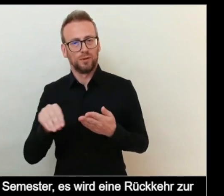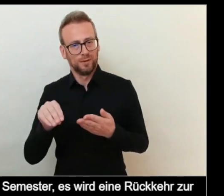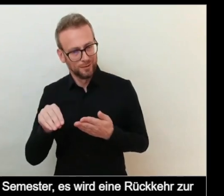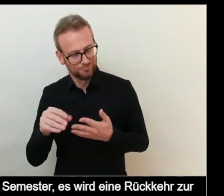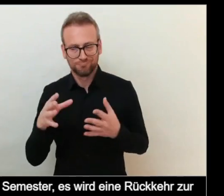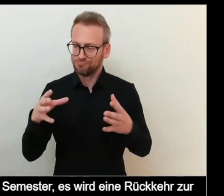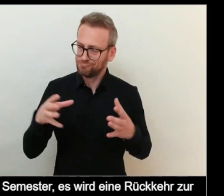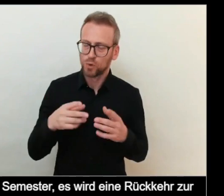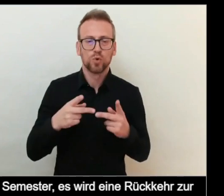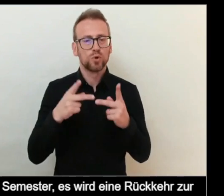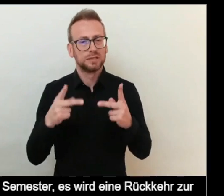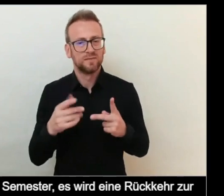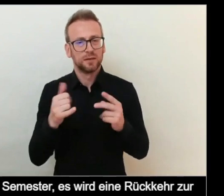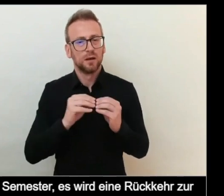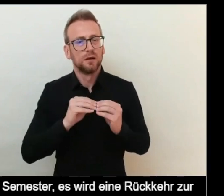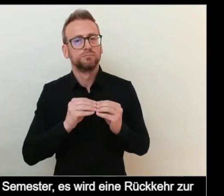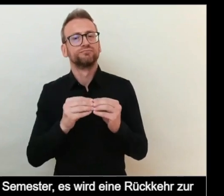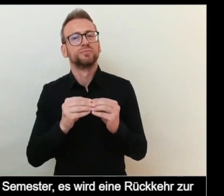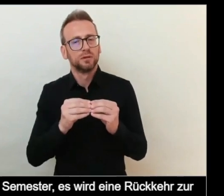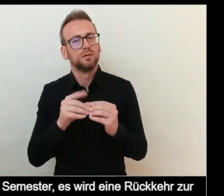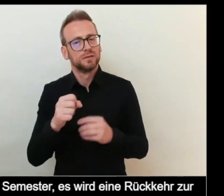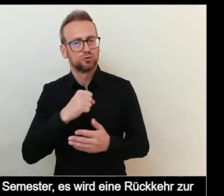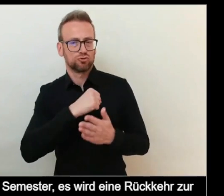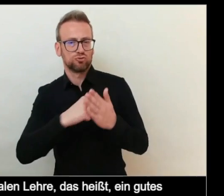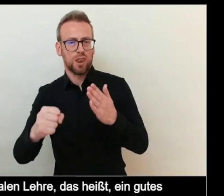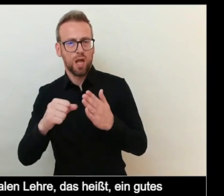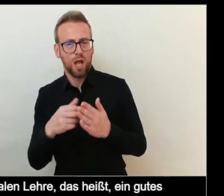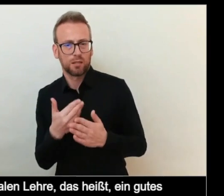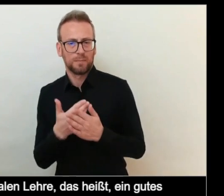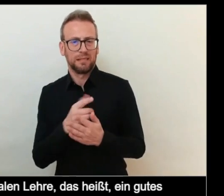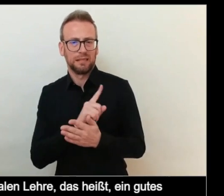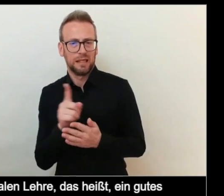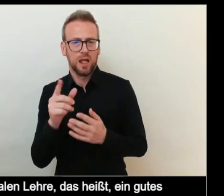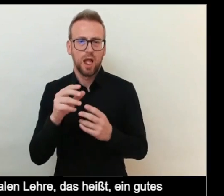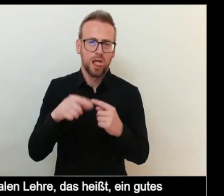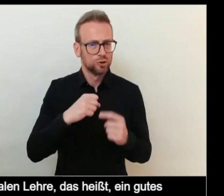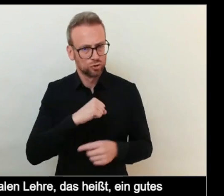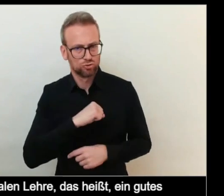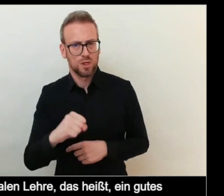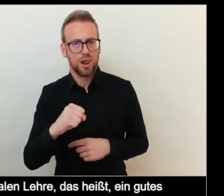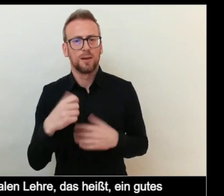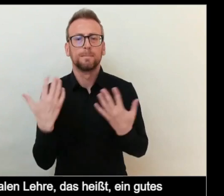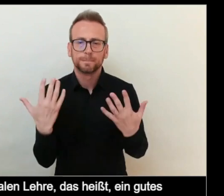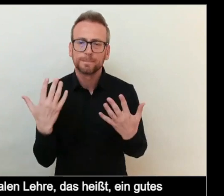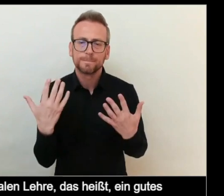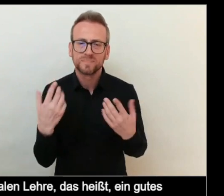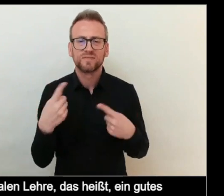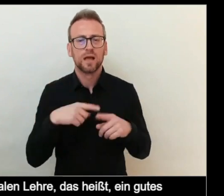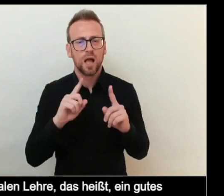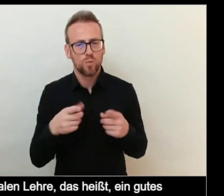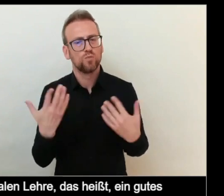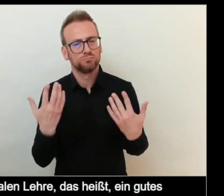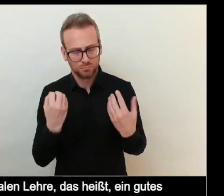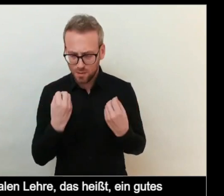aktivieren, die im Bayerischen Integrationsgesetz vor einigen Jahren schon mal angedacht war, nämlich Studierenden auch Zugang zu Hochschulangeboten zu geben, ohne dass